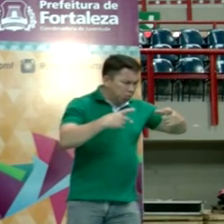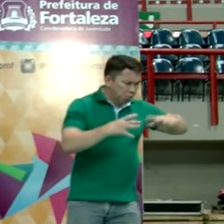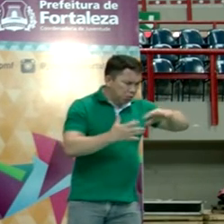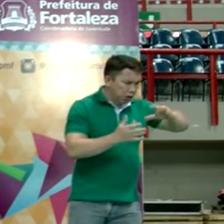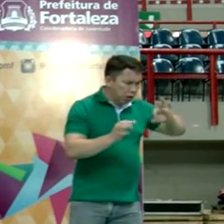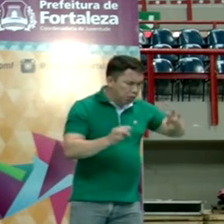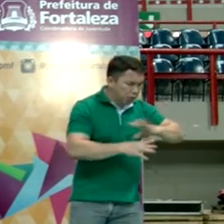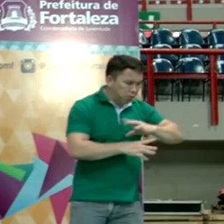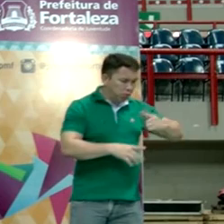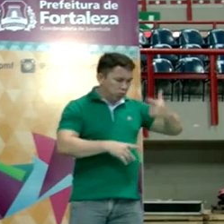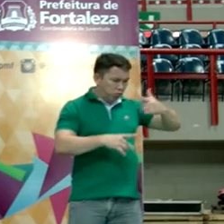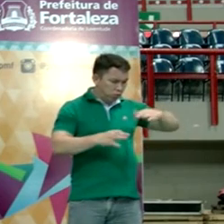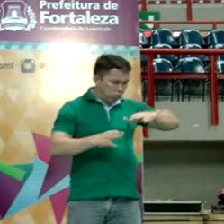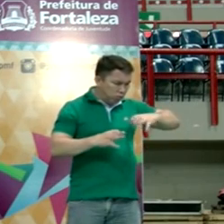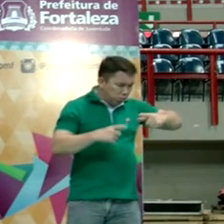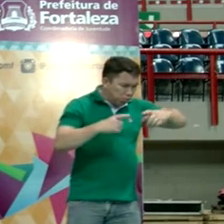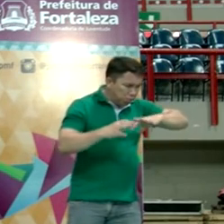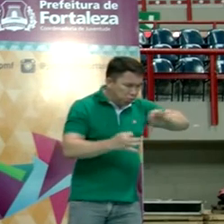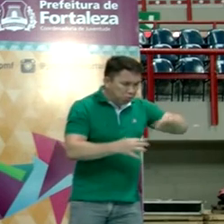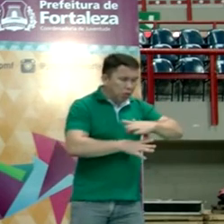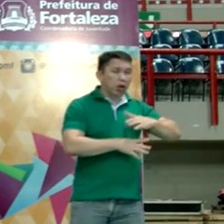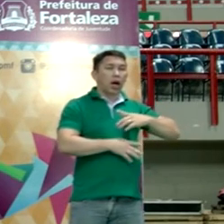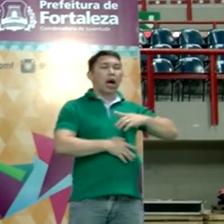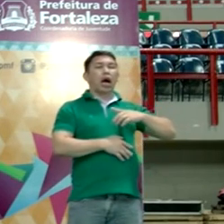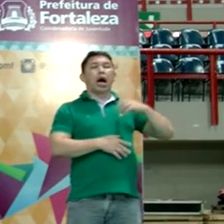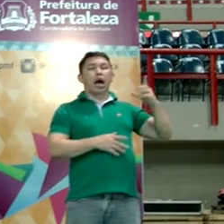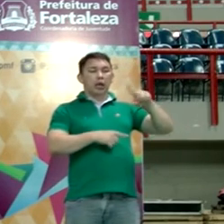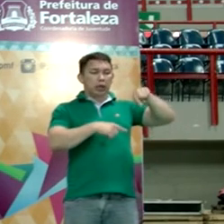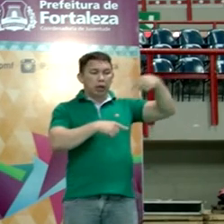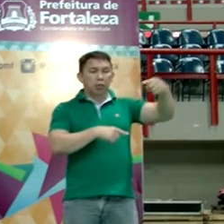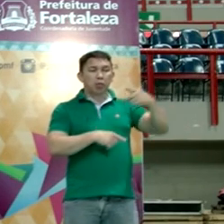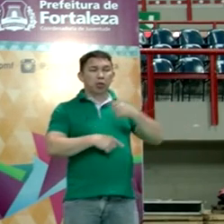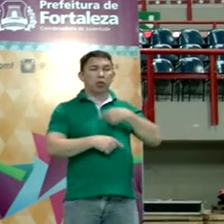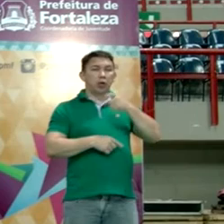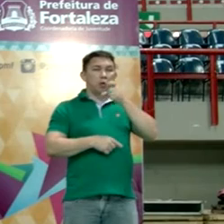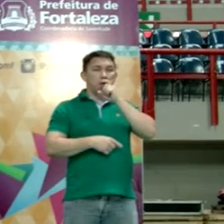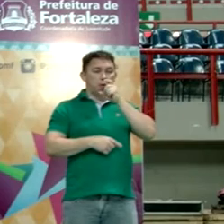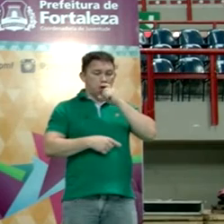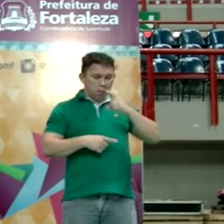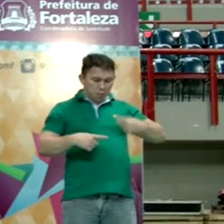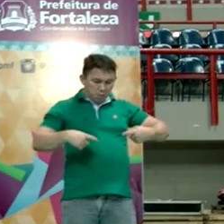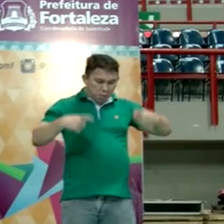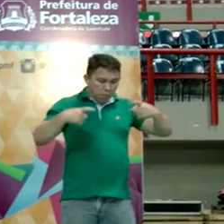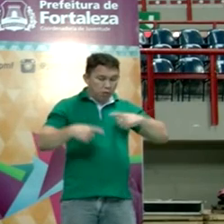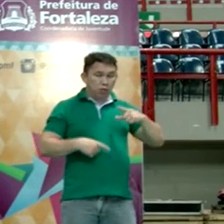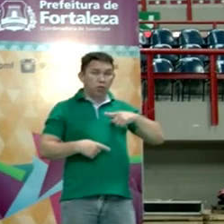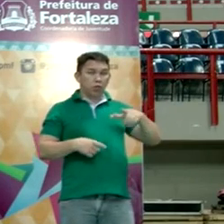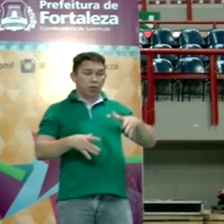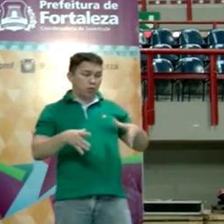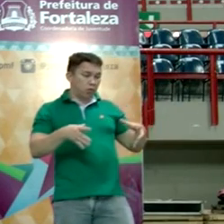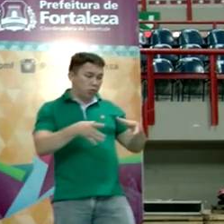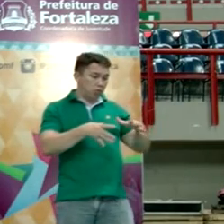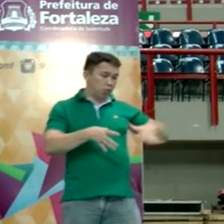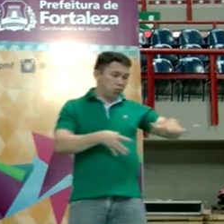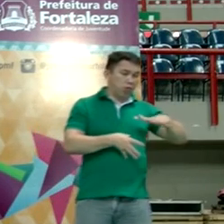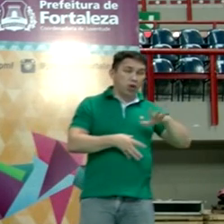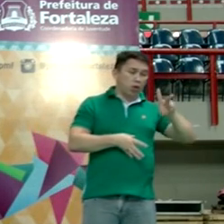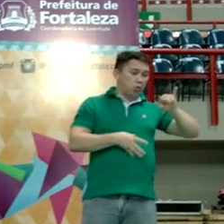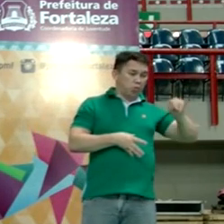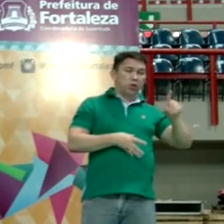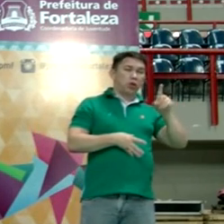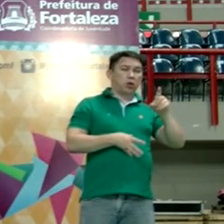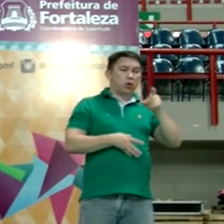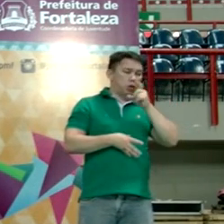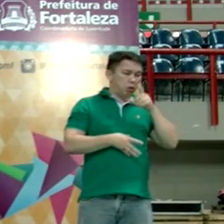soviéticos chegaram como os salvadores do mundo. Os Estados Unidos, após o dia D, junto com os ingleses, libertou ali a região da Normandia